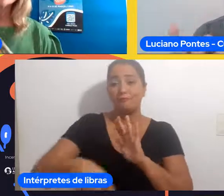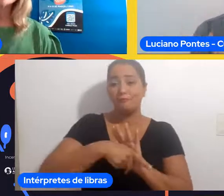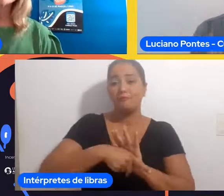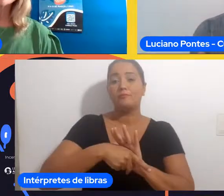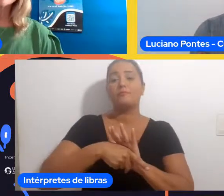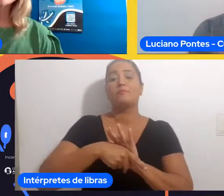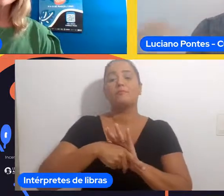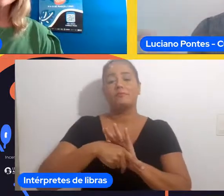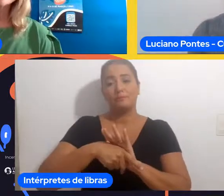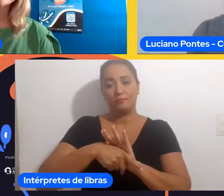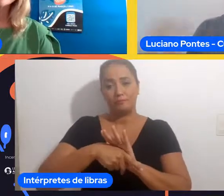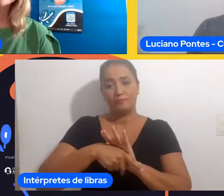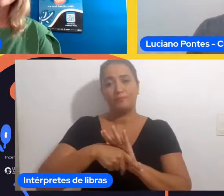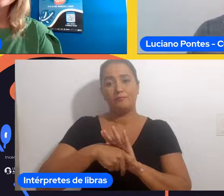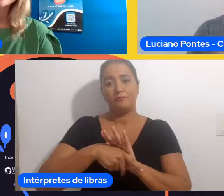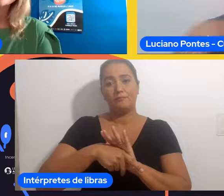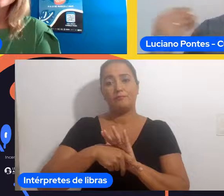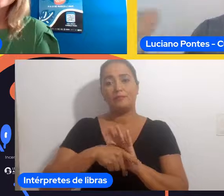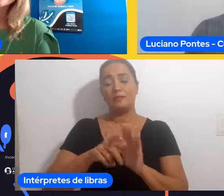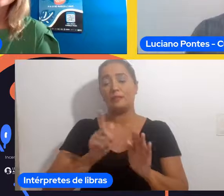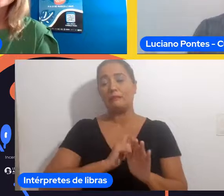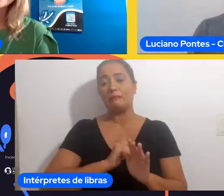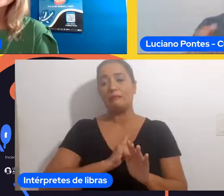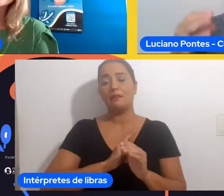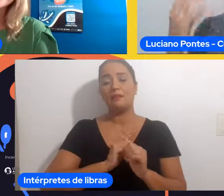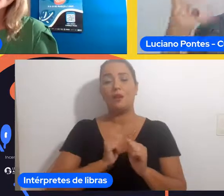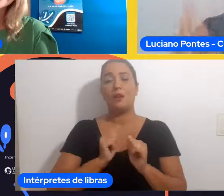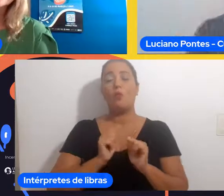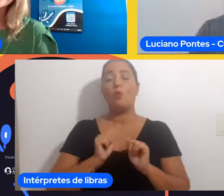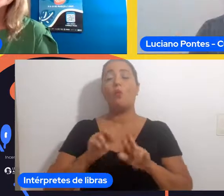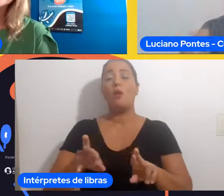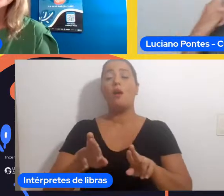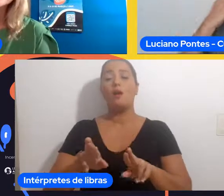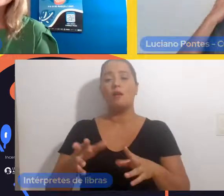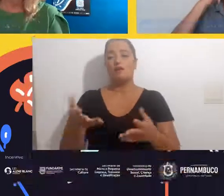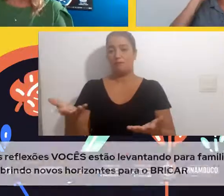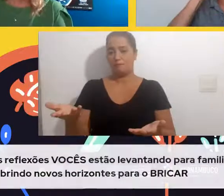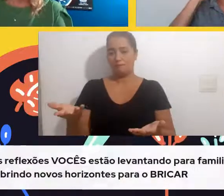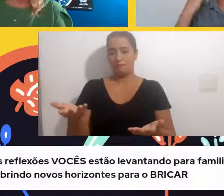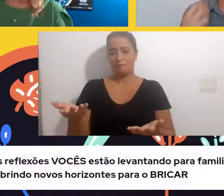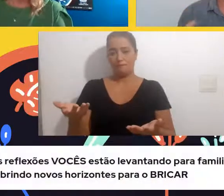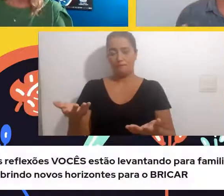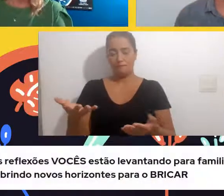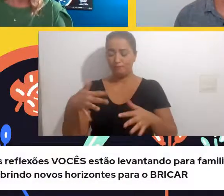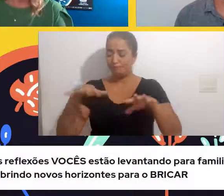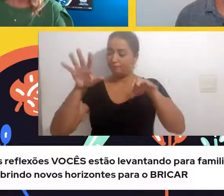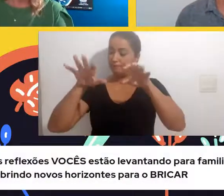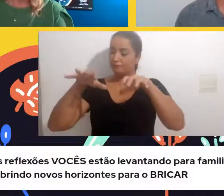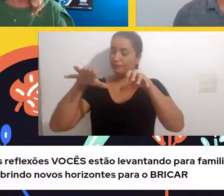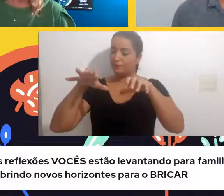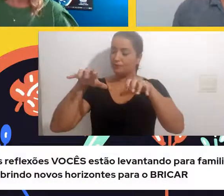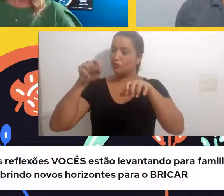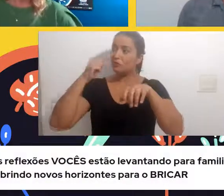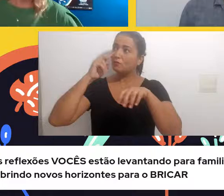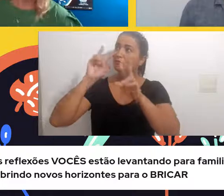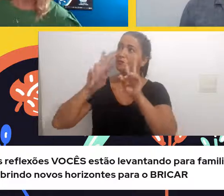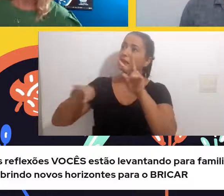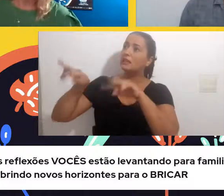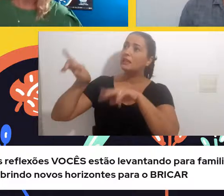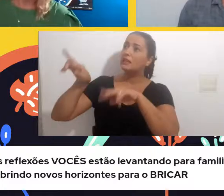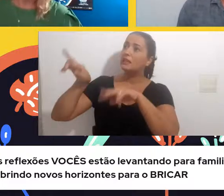sutil acarinhamento que está no ar, que está no sopro, que está no pingo da chuva, né, essas relações com a natureza.